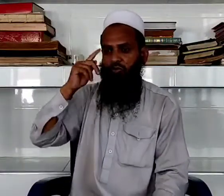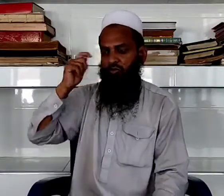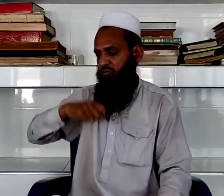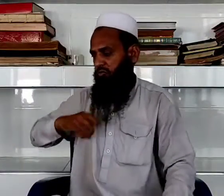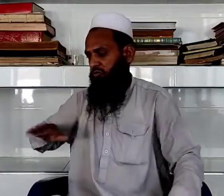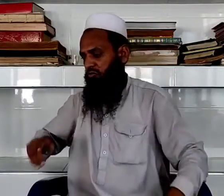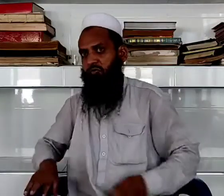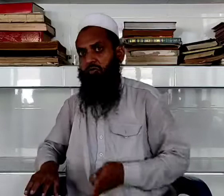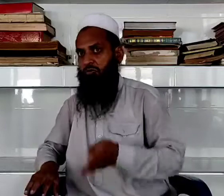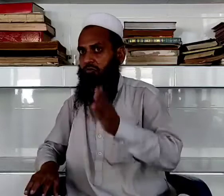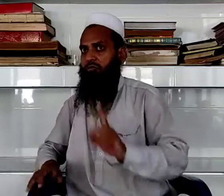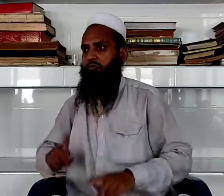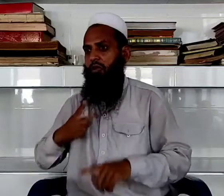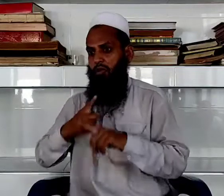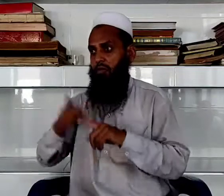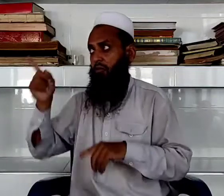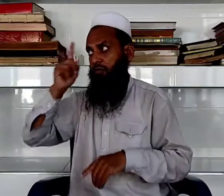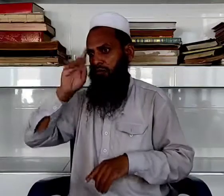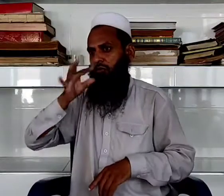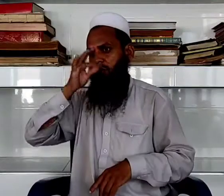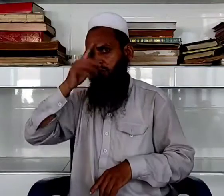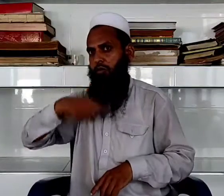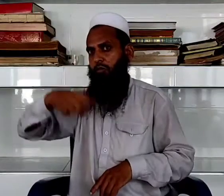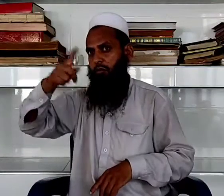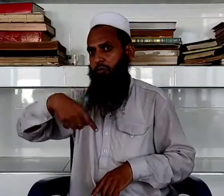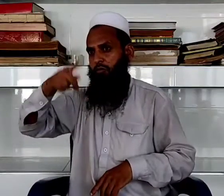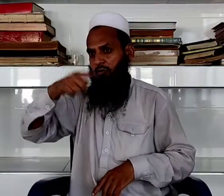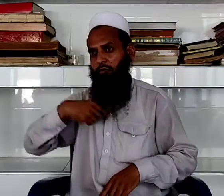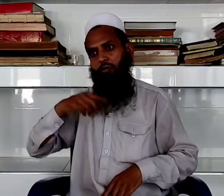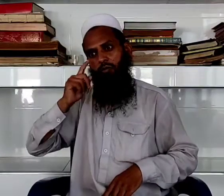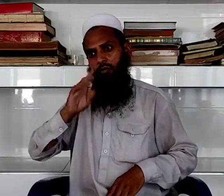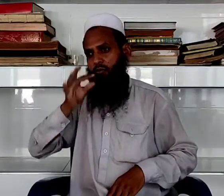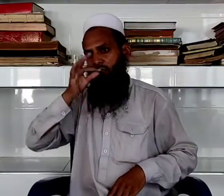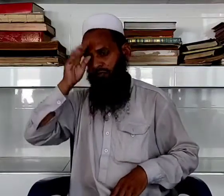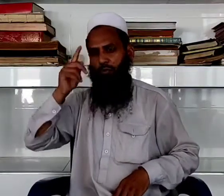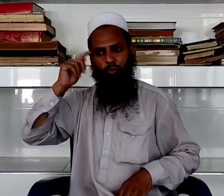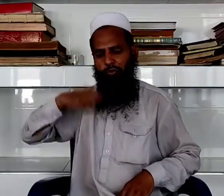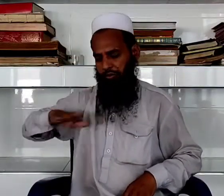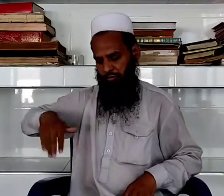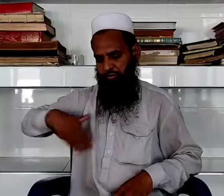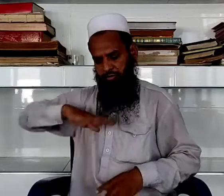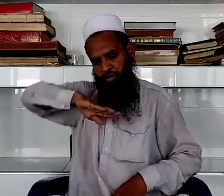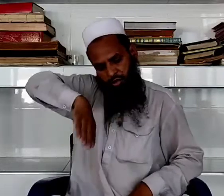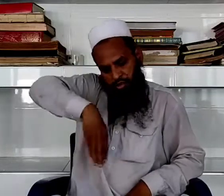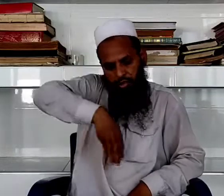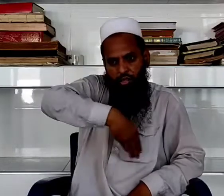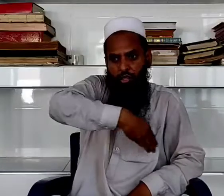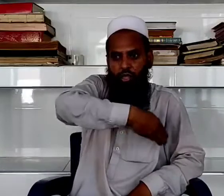ਕੁਬਰਾ ਹੈ ਬਿਨ ਤੇ ਅਲੀ, ਔਰ ਇੱਕ ਬੇਟੀ ਦਾ ਨਾਮ ਉਮੇ ਹਾਨੀ ਹੈ, ਇੱਕ ਬੇਟੀ ਦਾ ਨਾਮ ਮਹਿਮੂਨਾ ਹੈ, ਇੱਕ ਬੇਟੀ ਦਾ ਨਾਮ ਜ਼ੈਨਬ ਸੁਗਰਾ